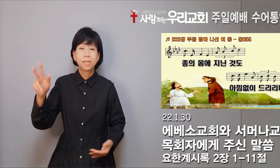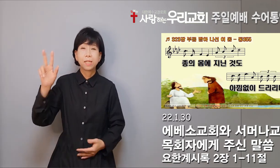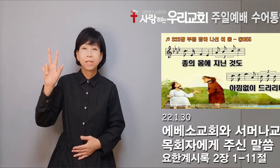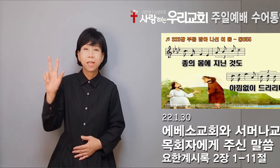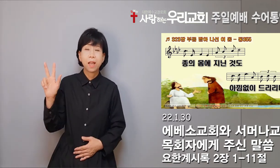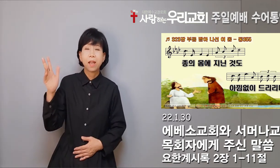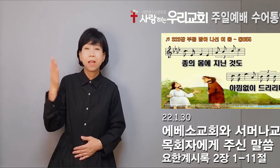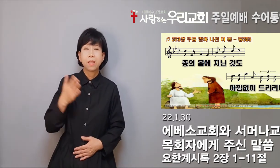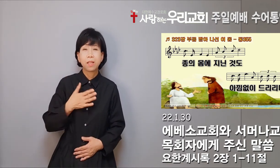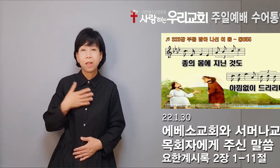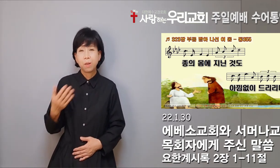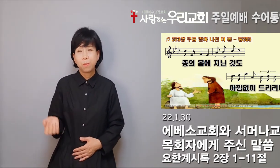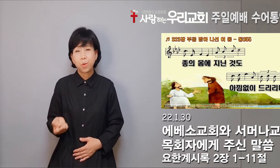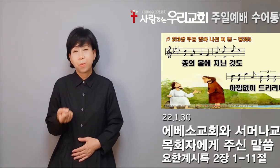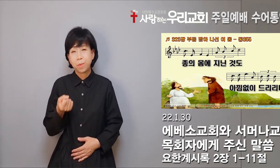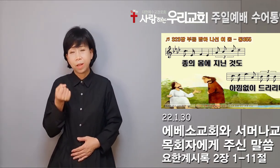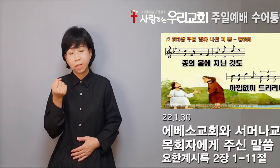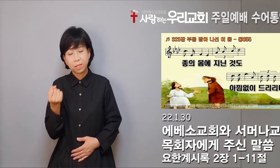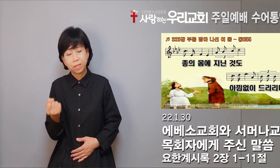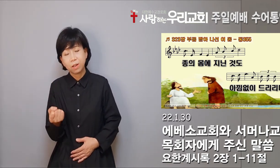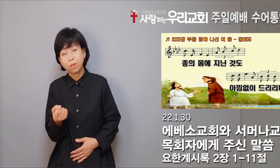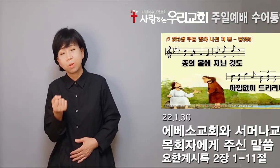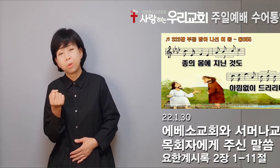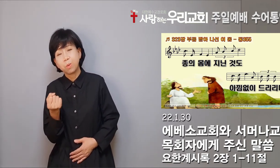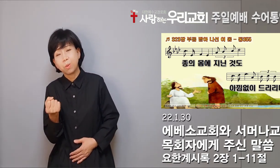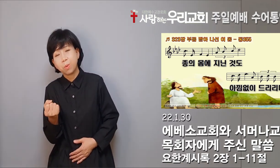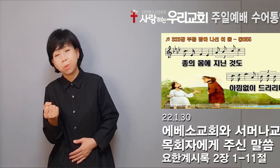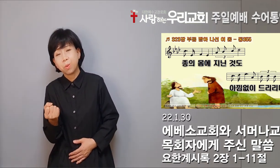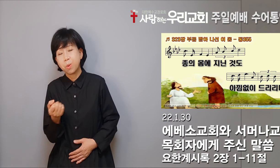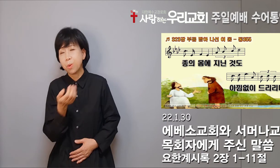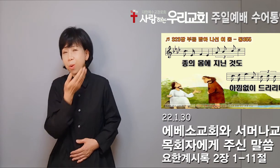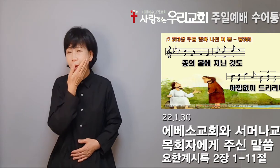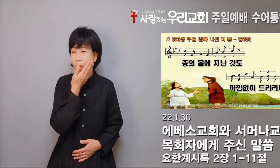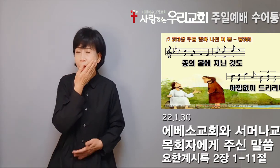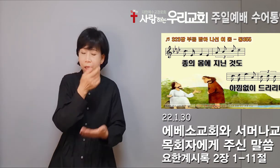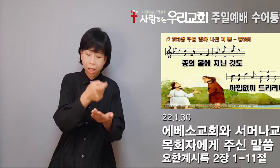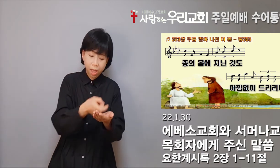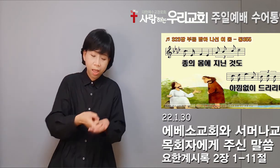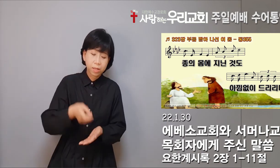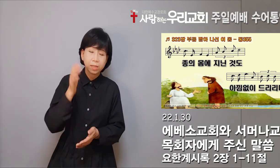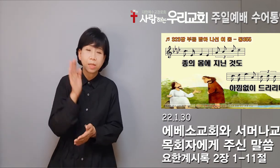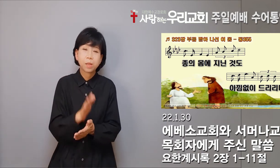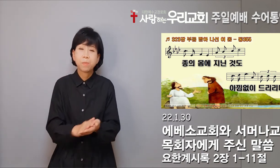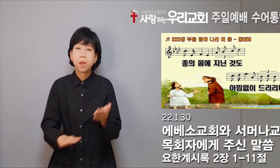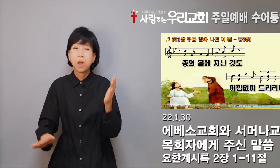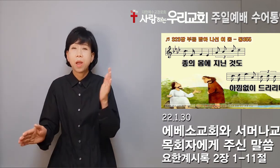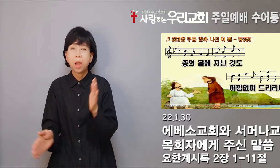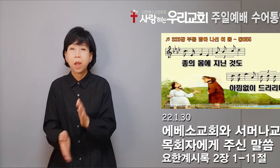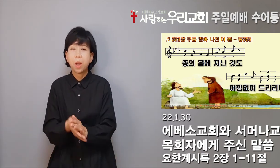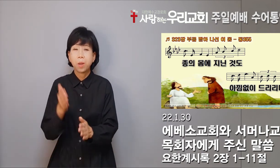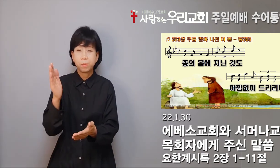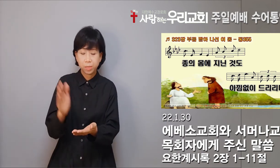드리리다. 정의 몸에 지닌 것도